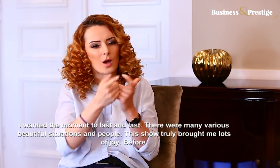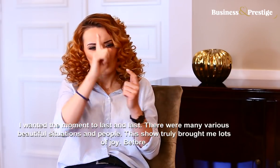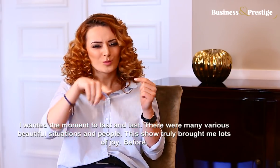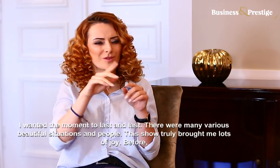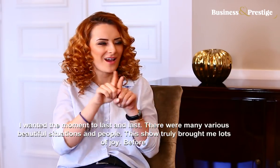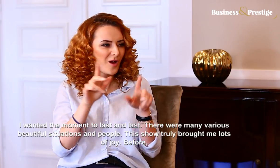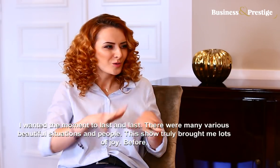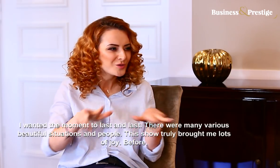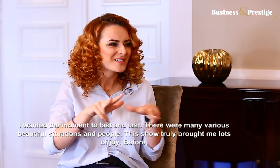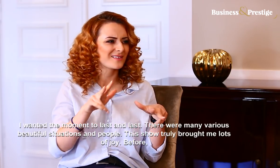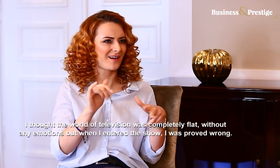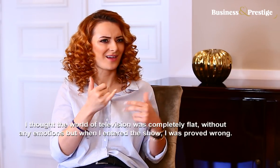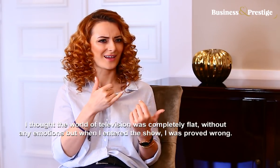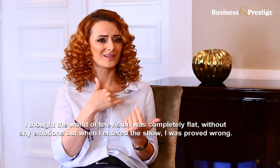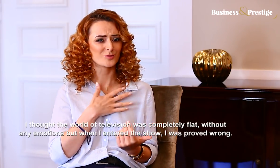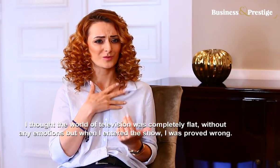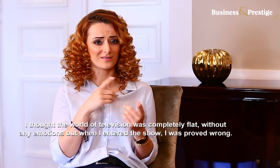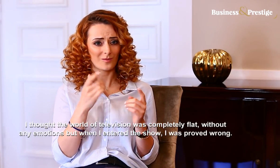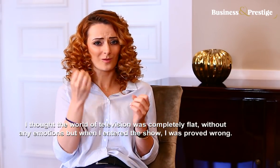Wcześniej myślałem, że świat telewizyjny jest